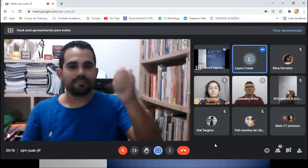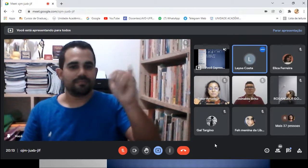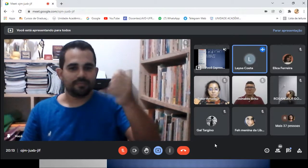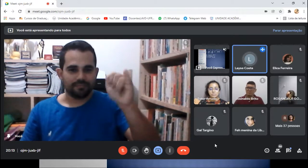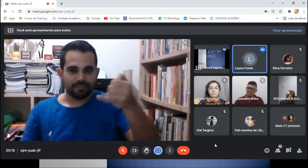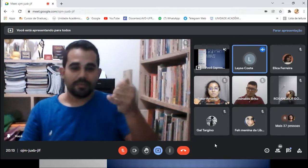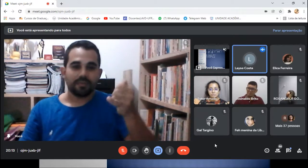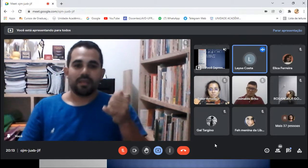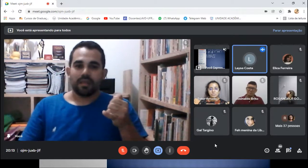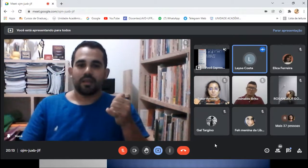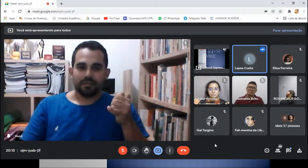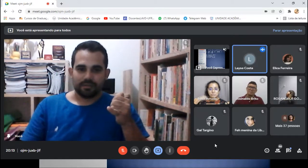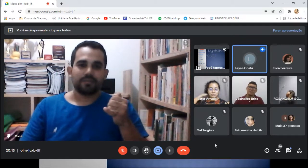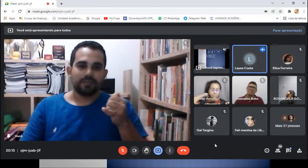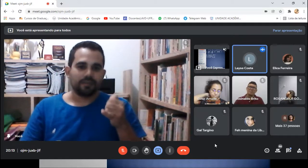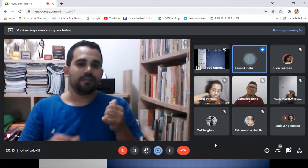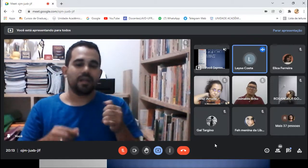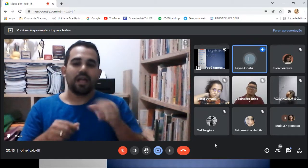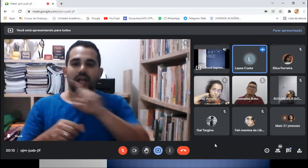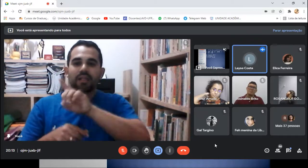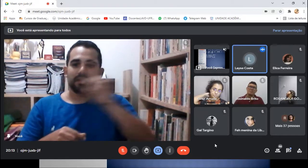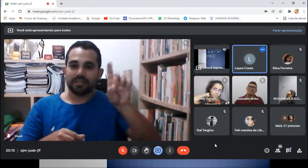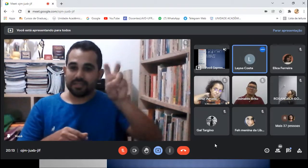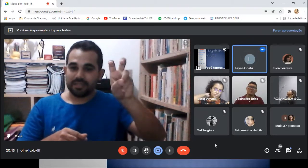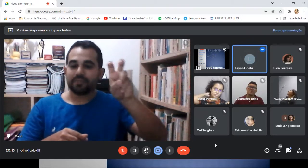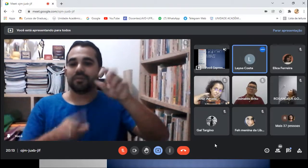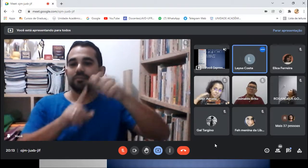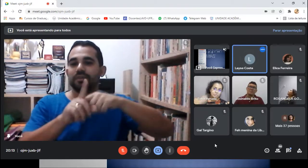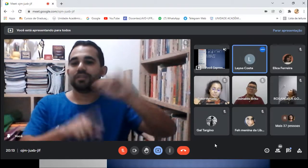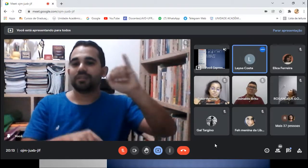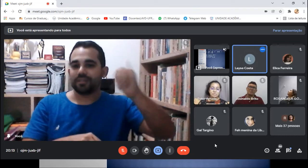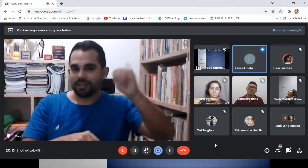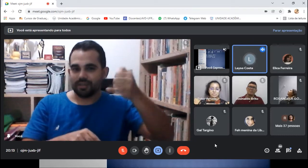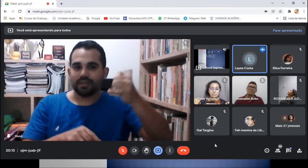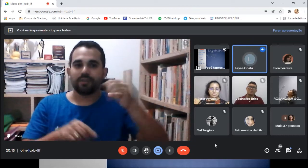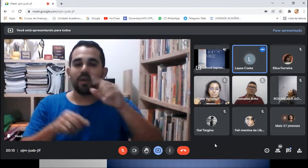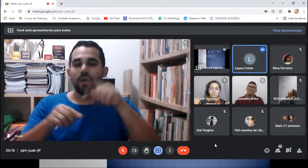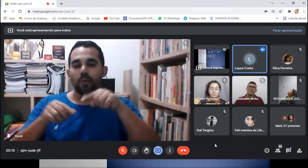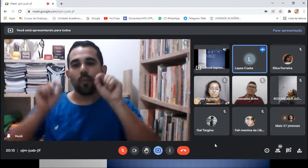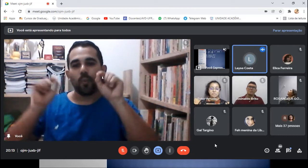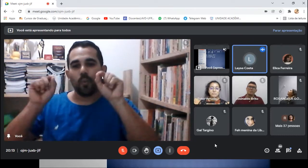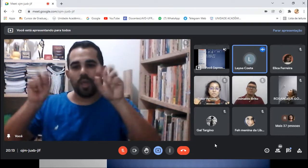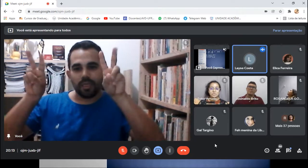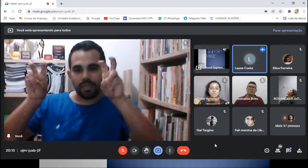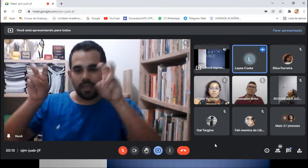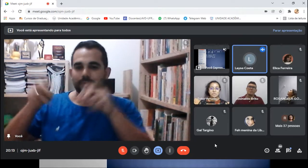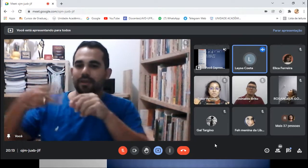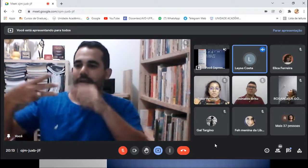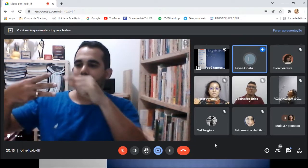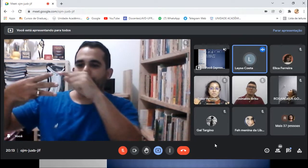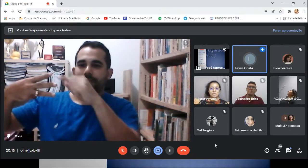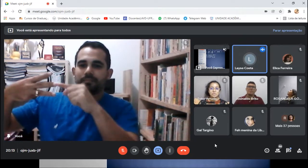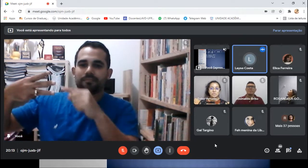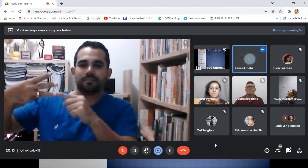para estudar especificamente esses 3 sistemas. Dia 5 de janeiro, ok? A nossa próxima aula,